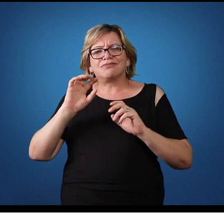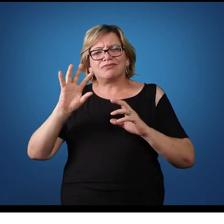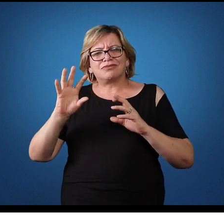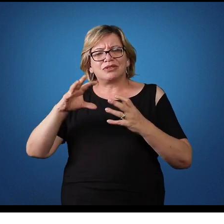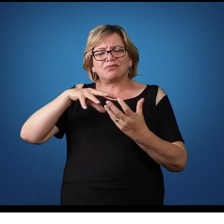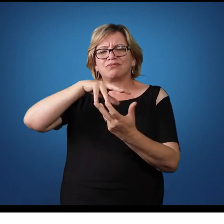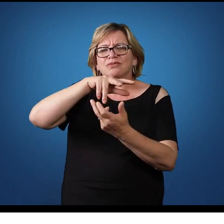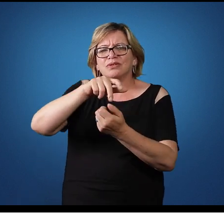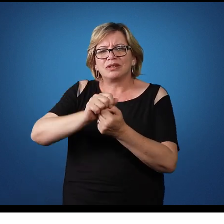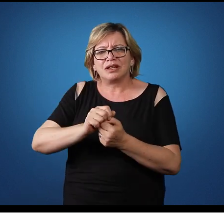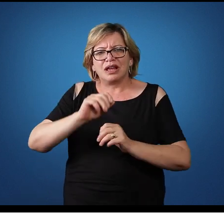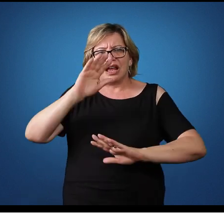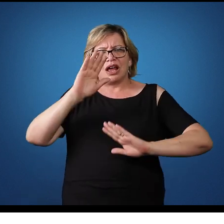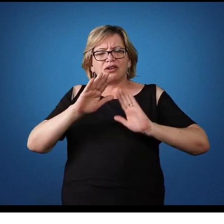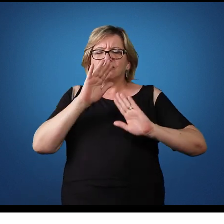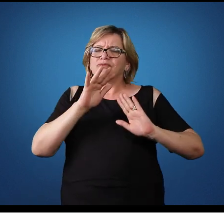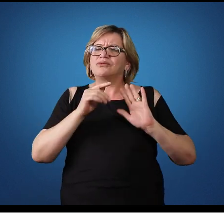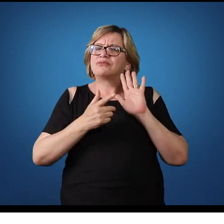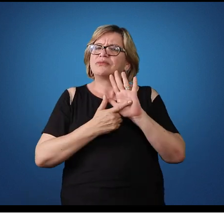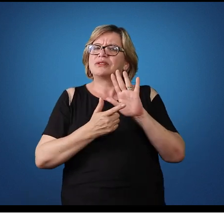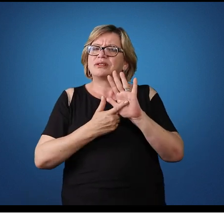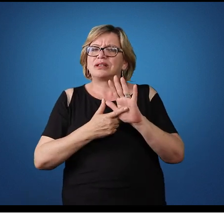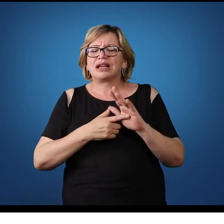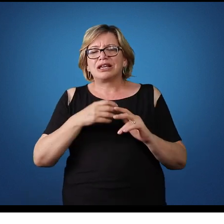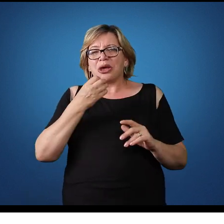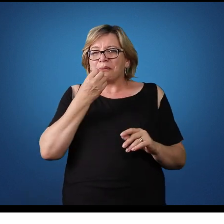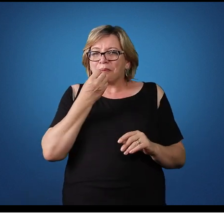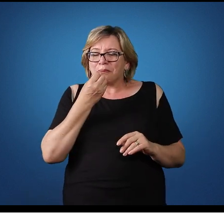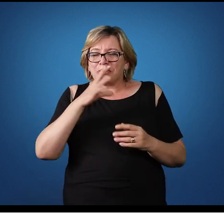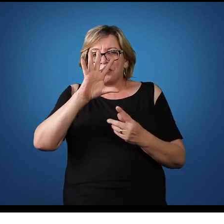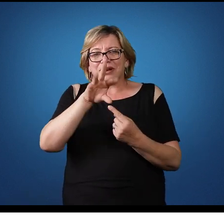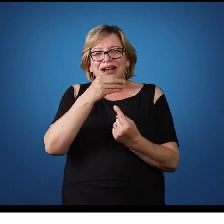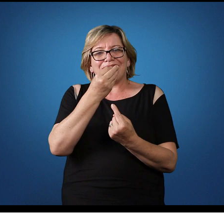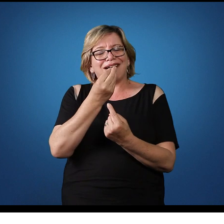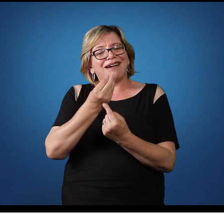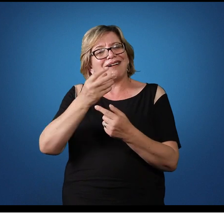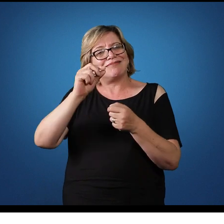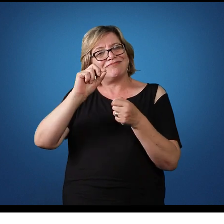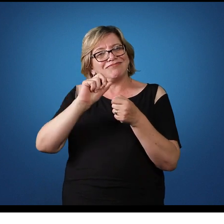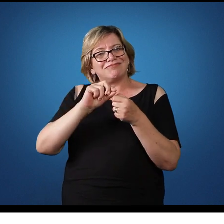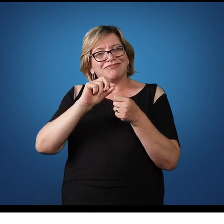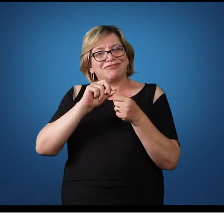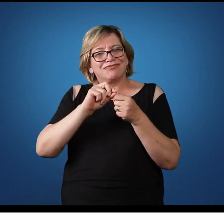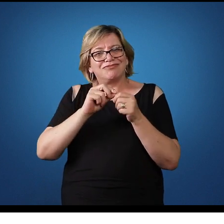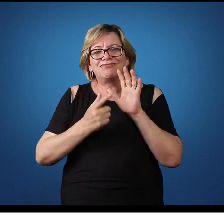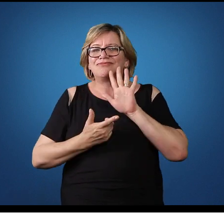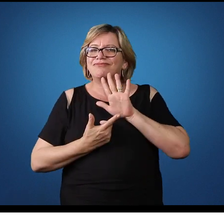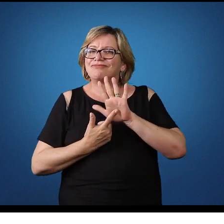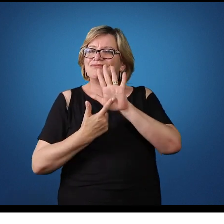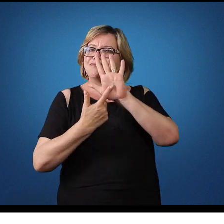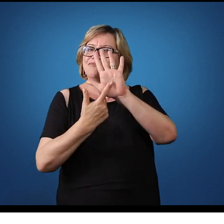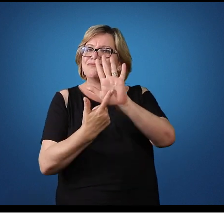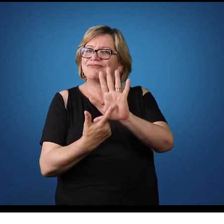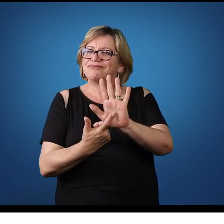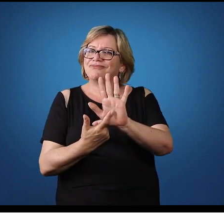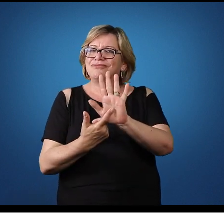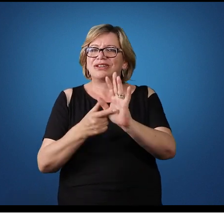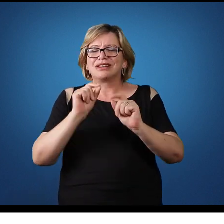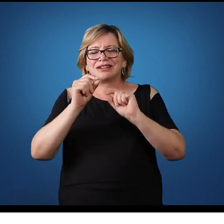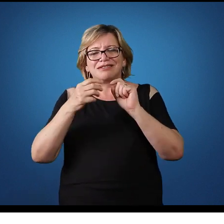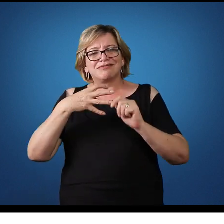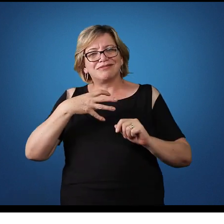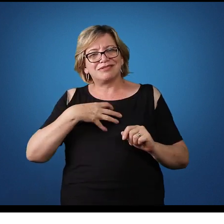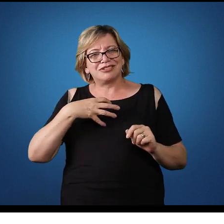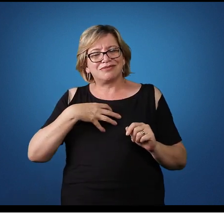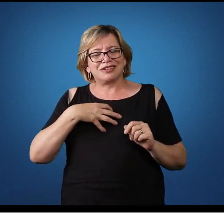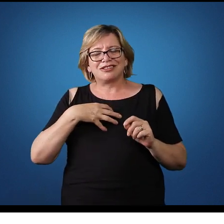no mundo. Alguns vão dizer, por exemplo, que a boa arte realiza a expressão de um certo